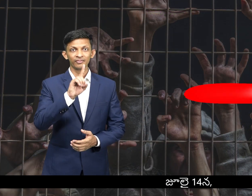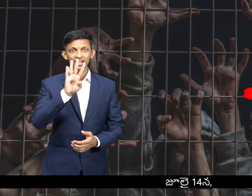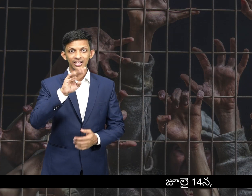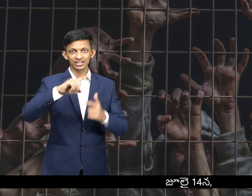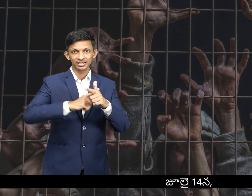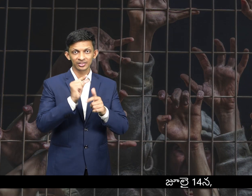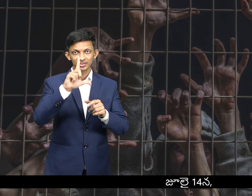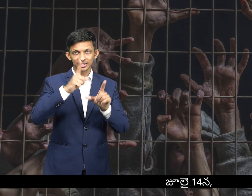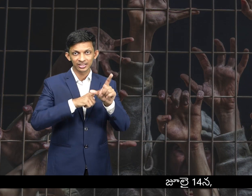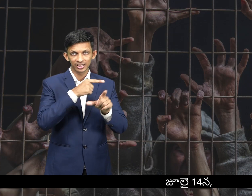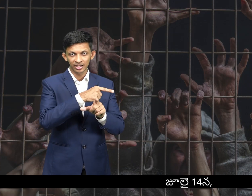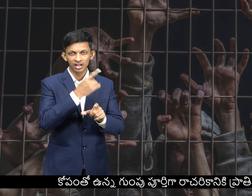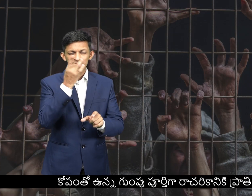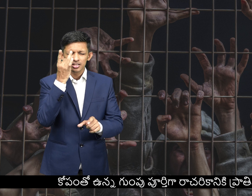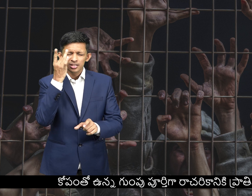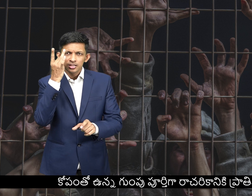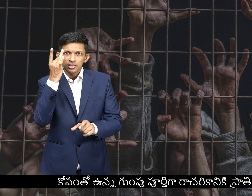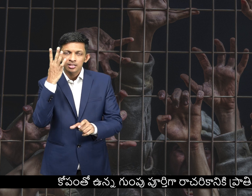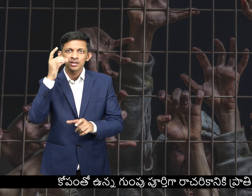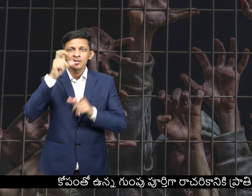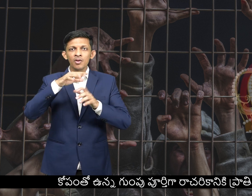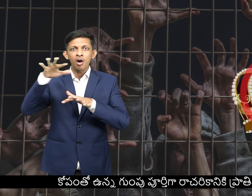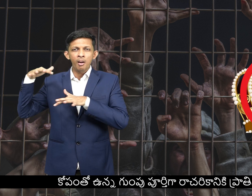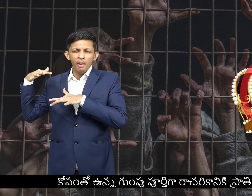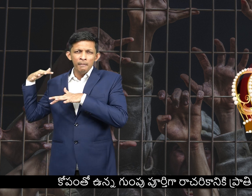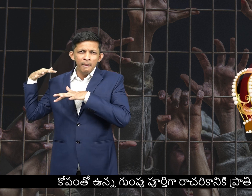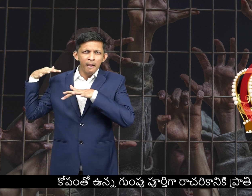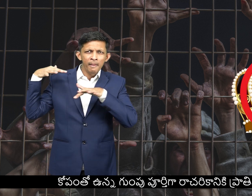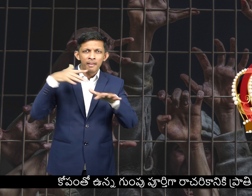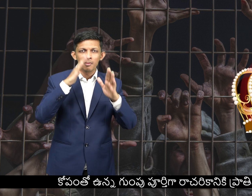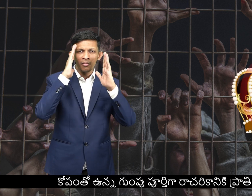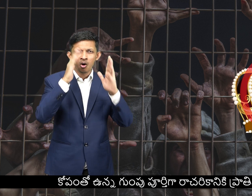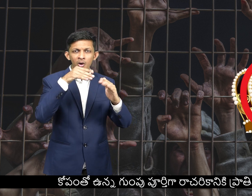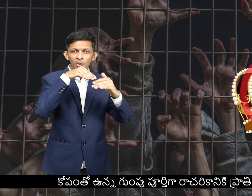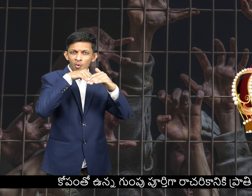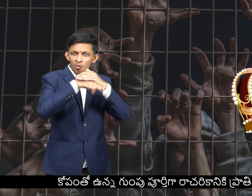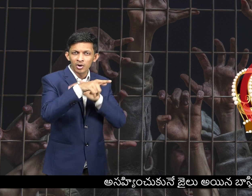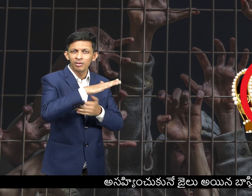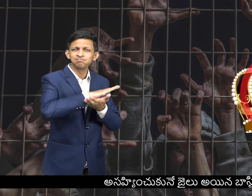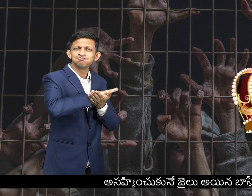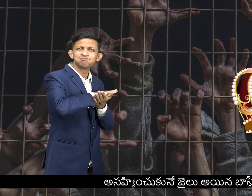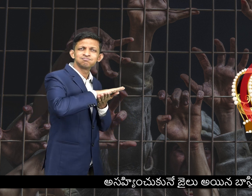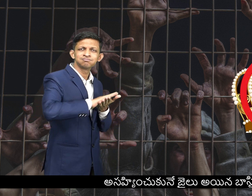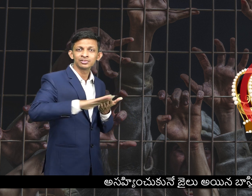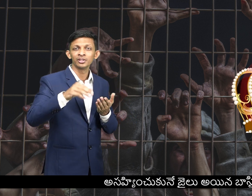జూలై 14న కోపంతో ఉన్న గుంపు పూర్తిగా రాచరికానికి ప్రాతినిధ్యం వహించే అసహించుకునే జైలు